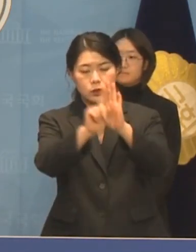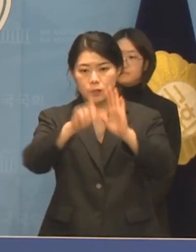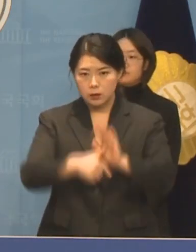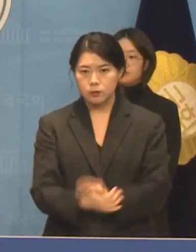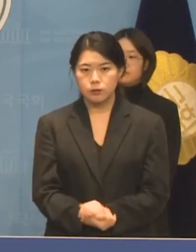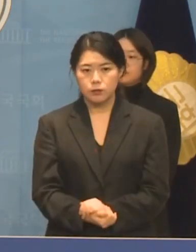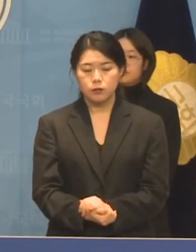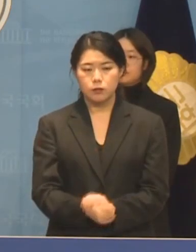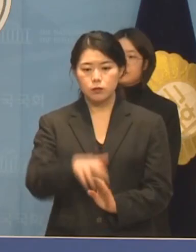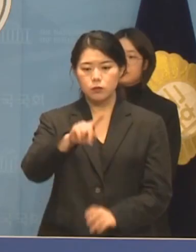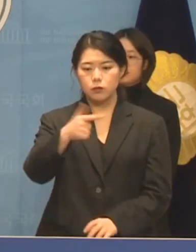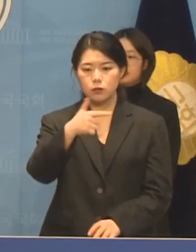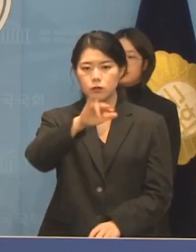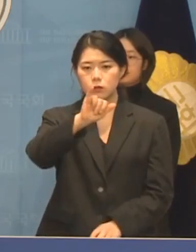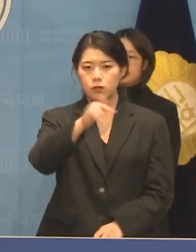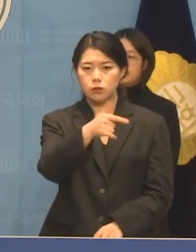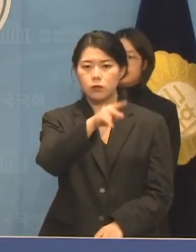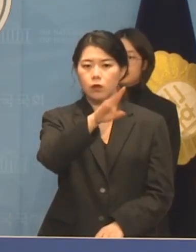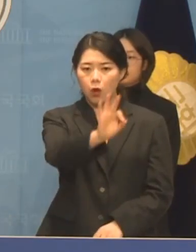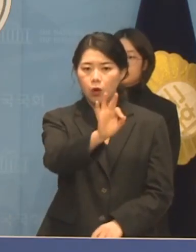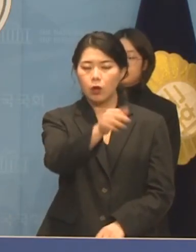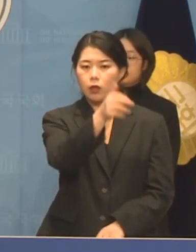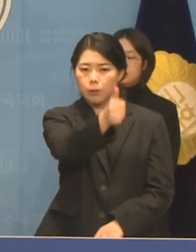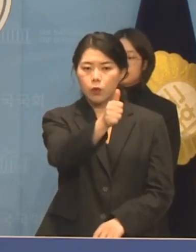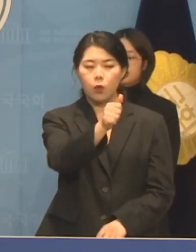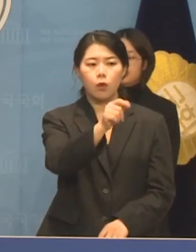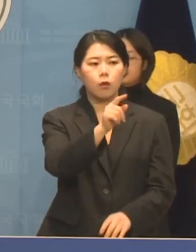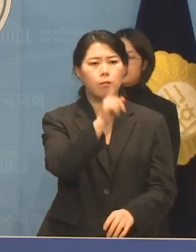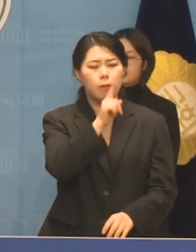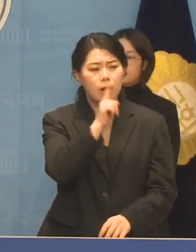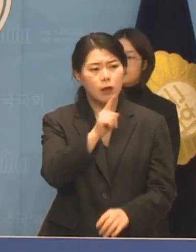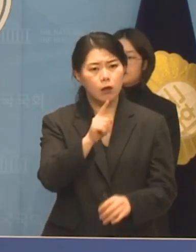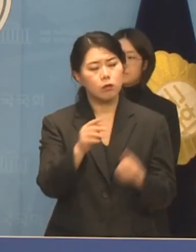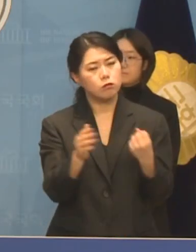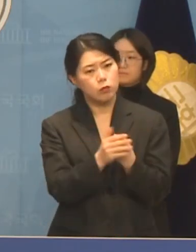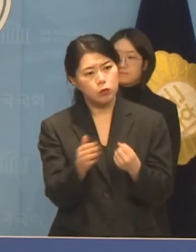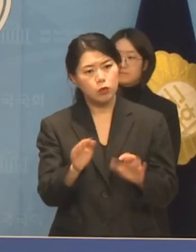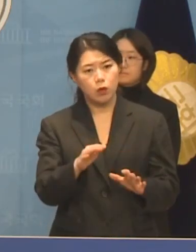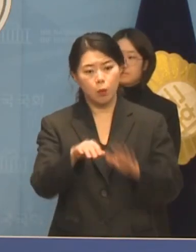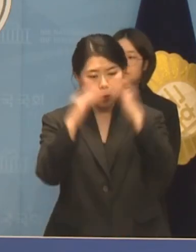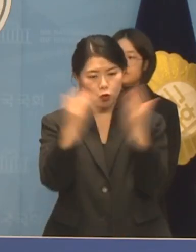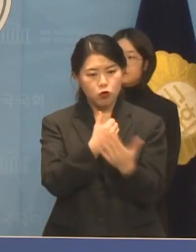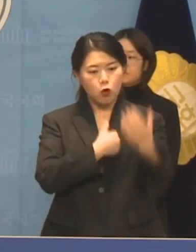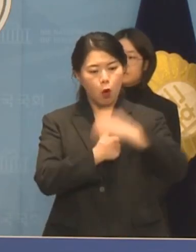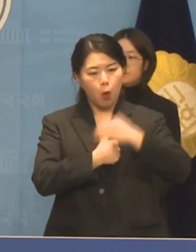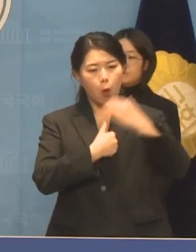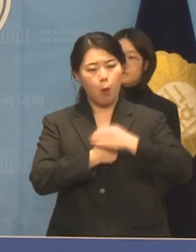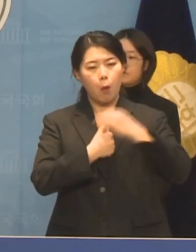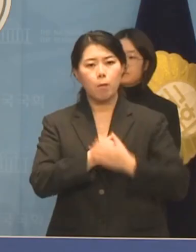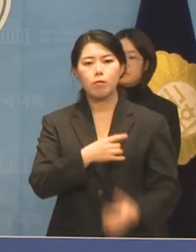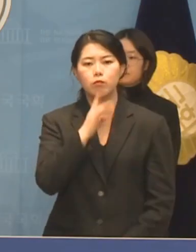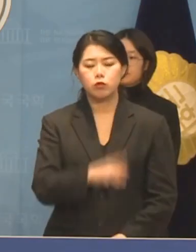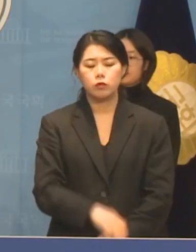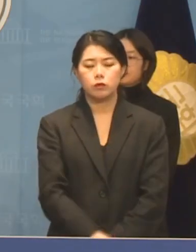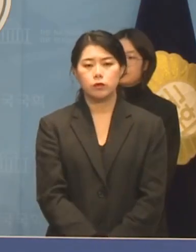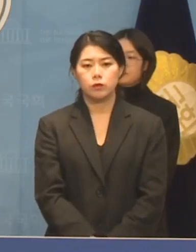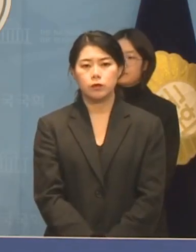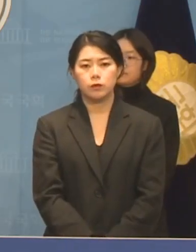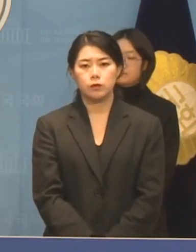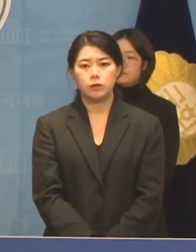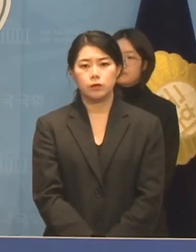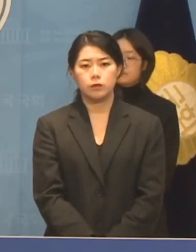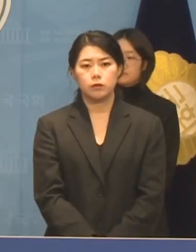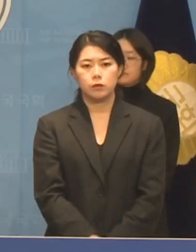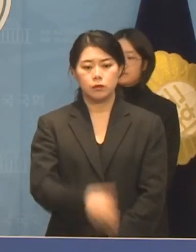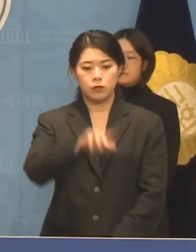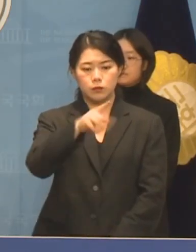있어서 전진경 대표의 이름만을 공지해둬서 위임까지 본인에게 유도하는 꼼수까지 쓰고 있습니다.